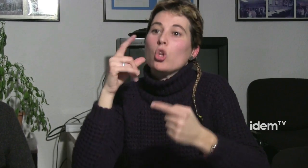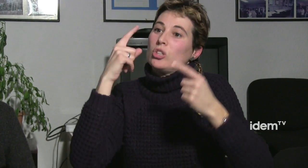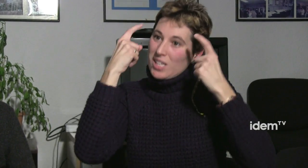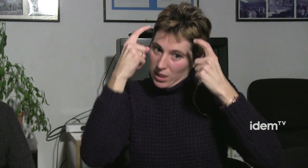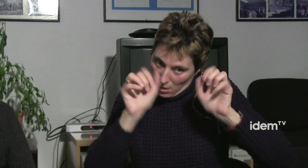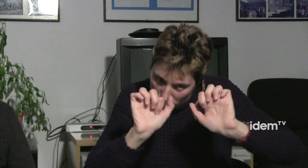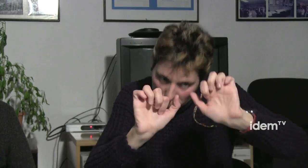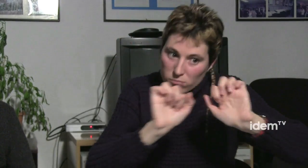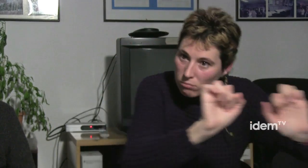és